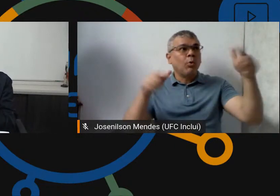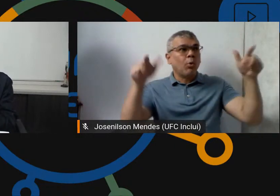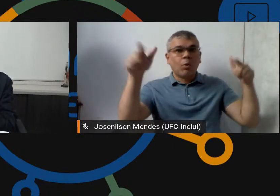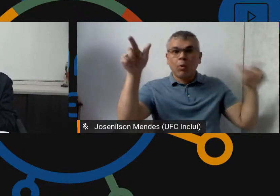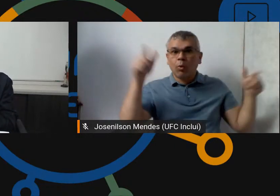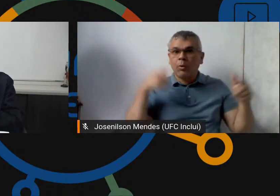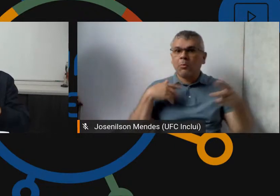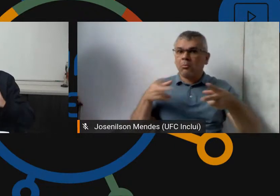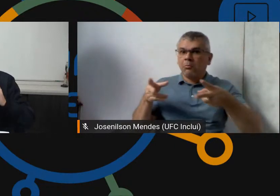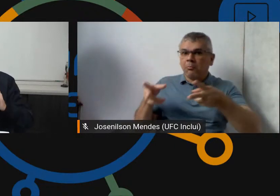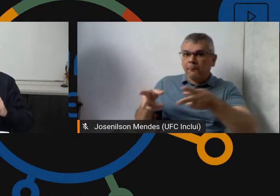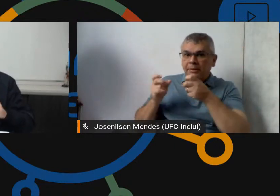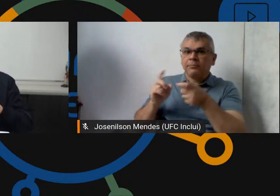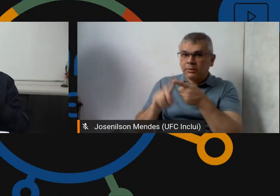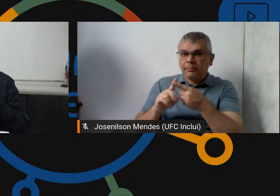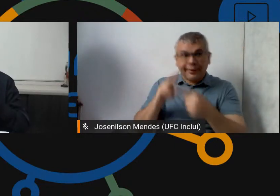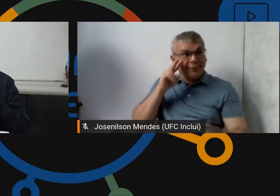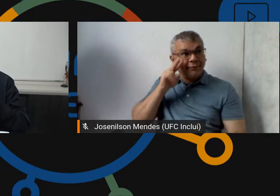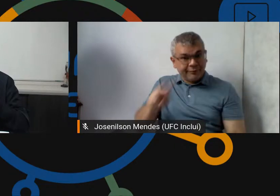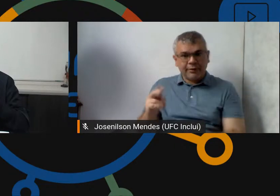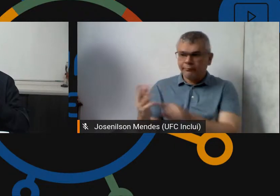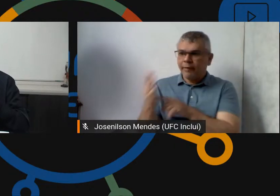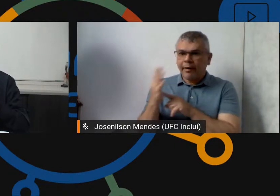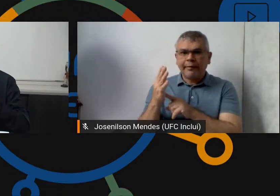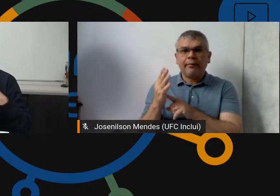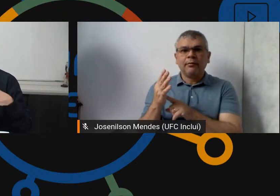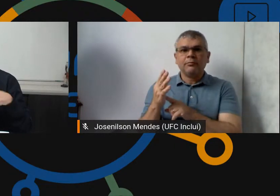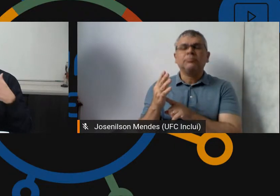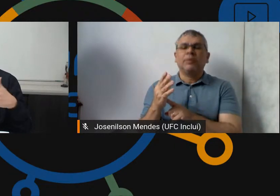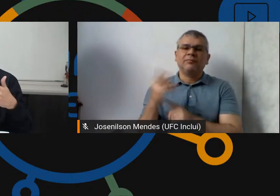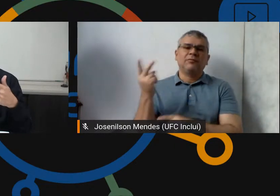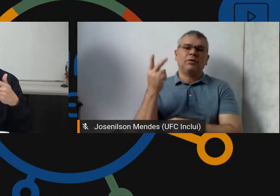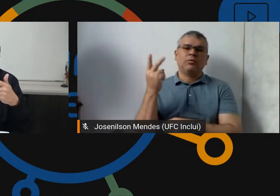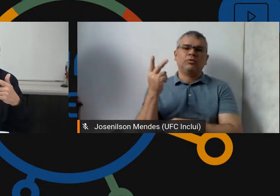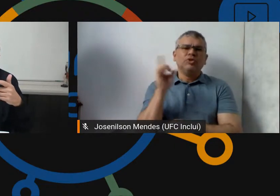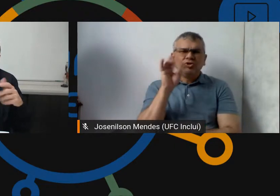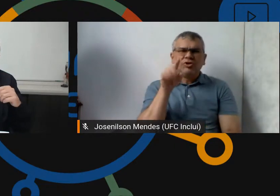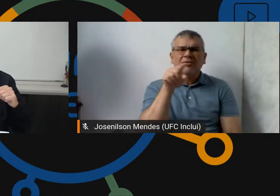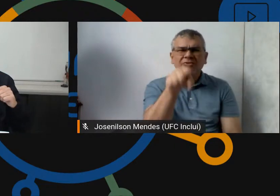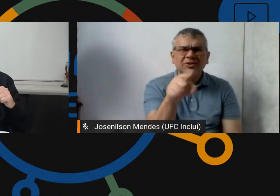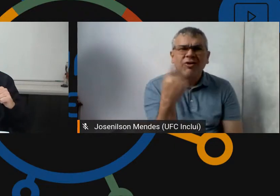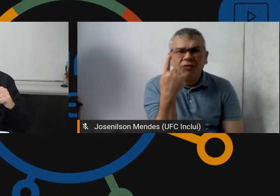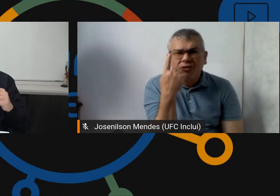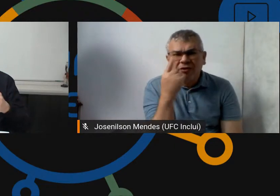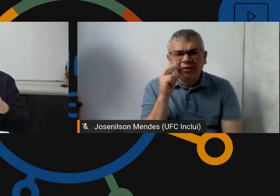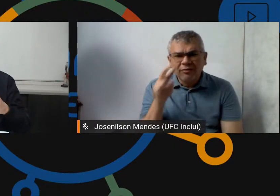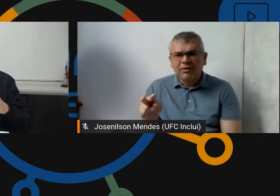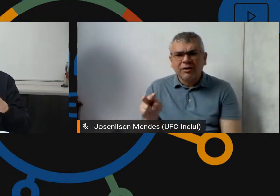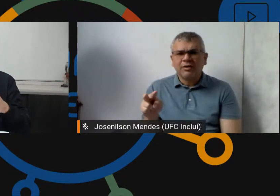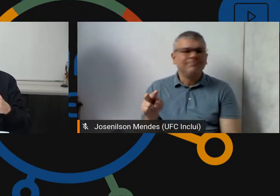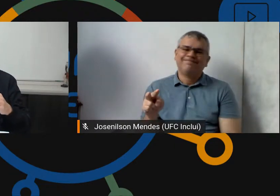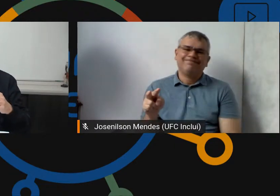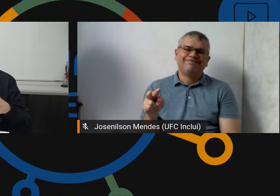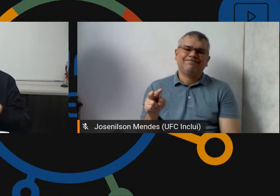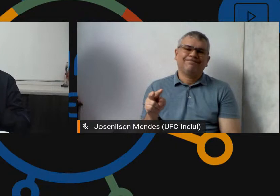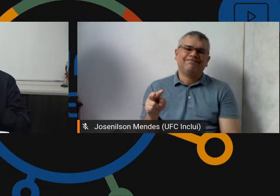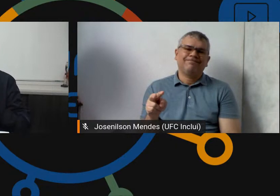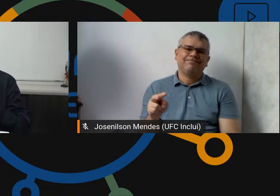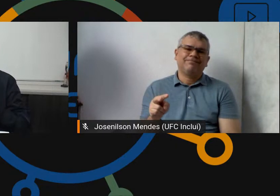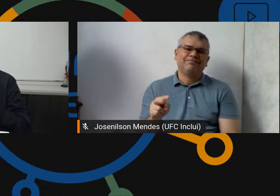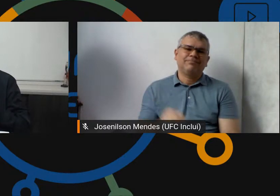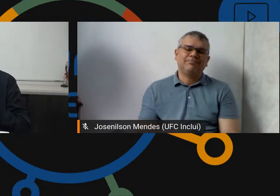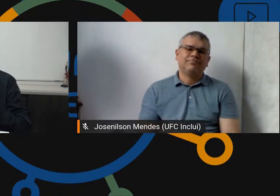para você, não tem valor para a ciência. Se eu não consigo obter as mesmas evidências que você, sendo da tua